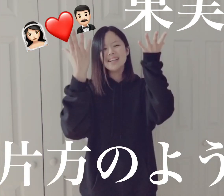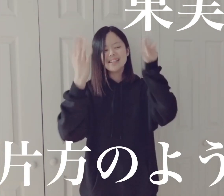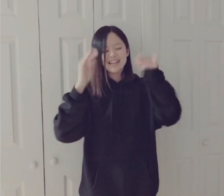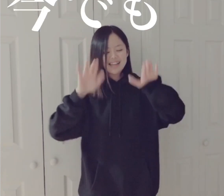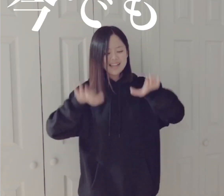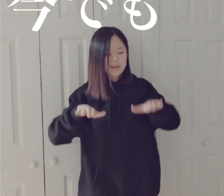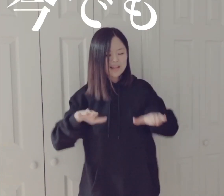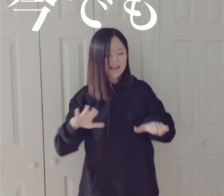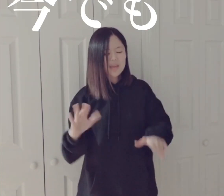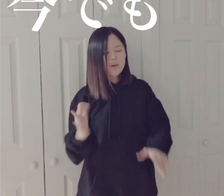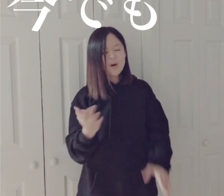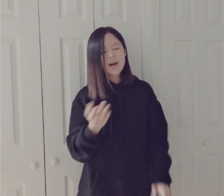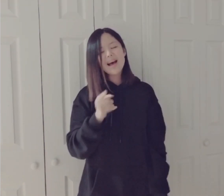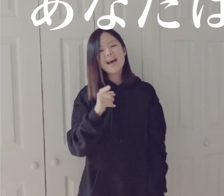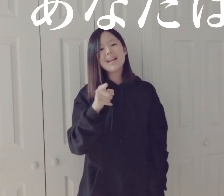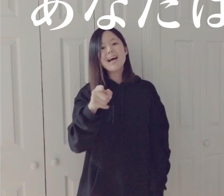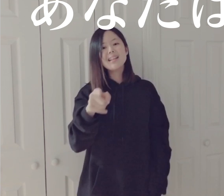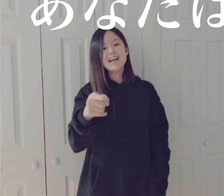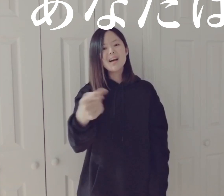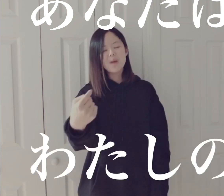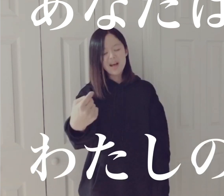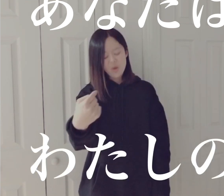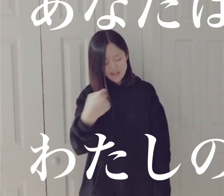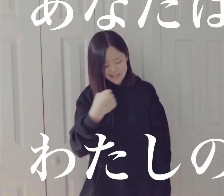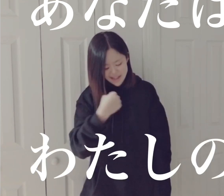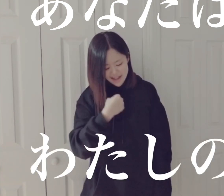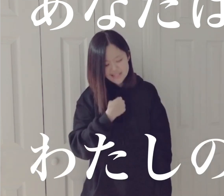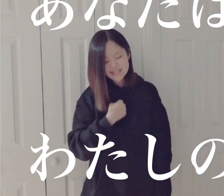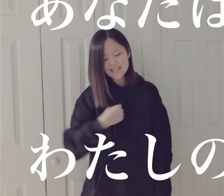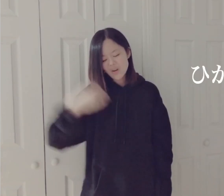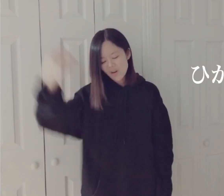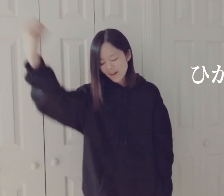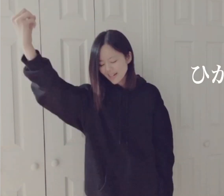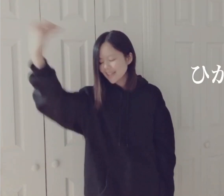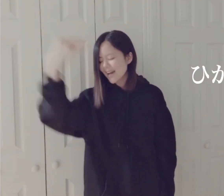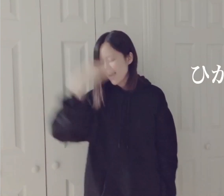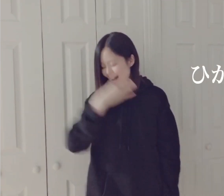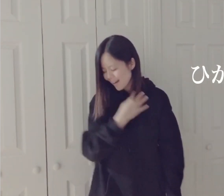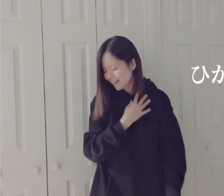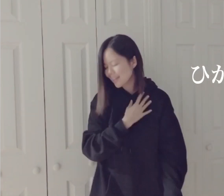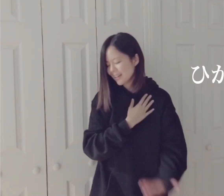今でも私の怒り。